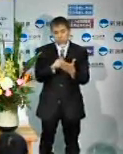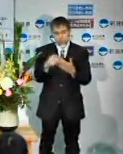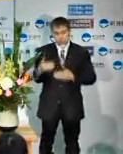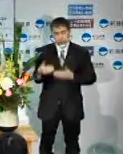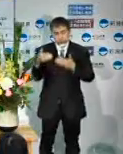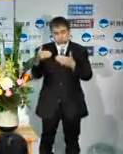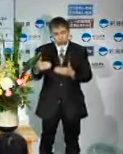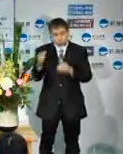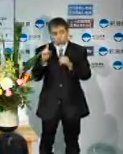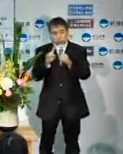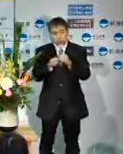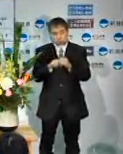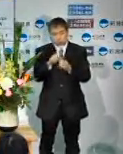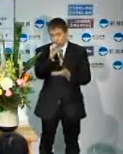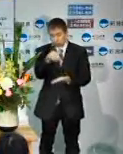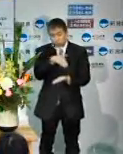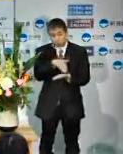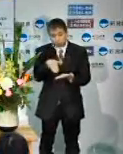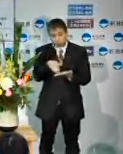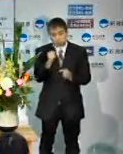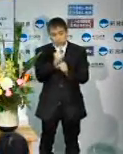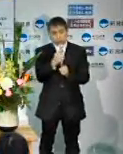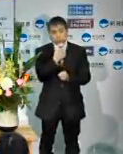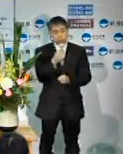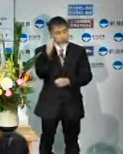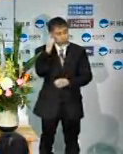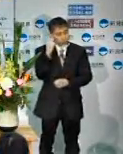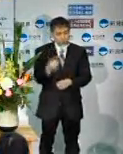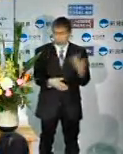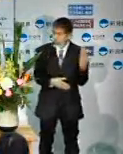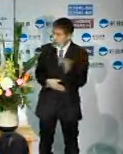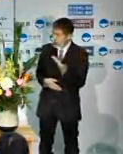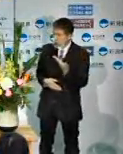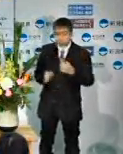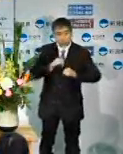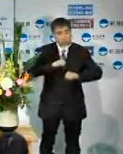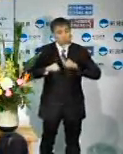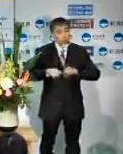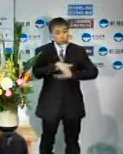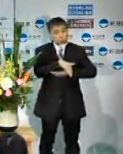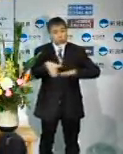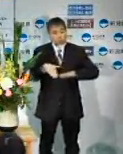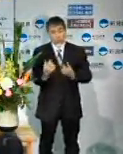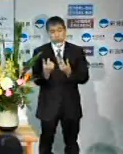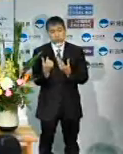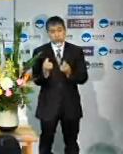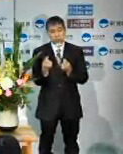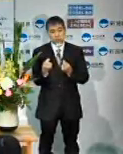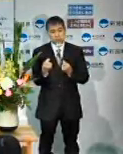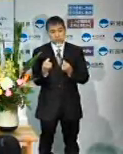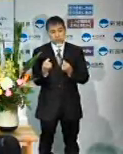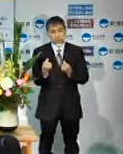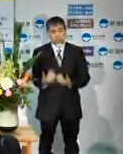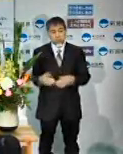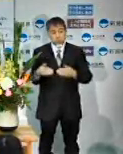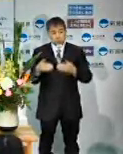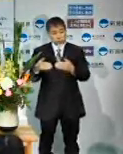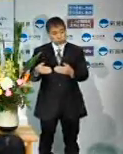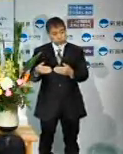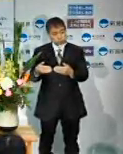ういう予算にしていきたいというふうに思っています。 この計画、着実に計画通りに進ん